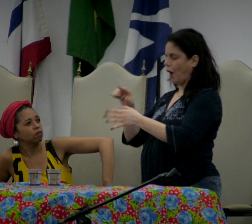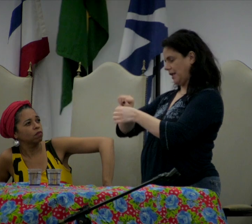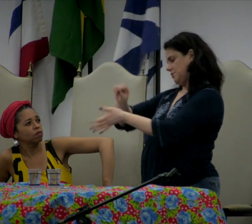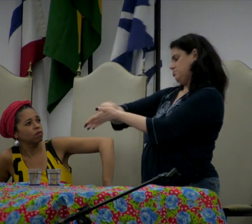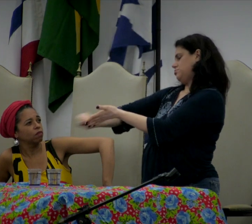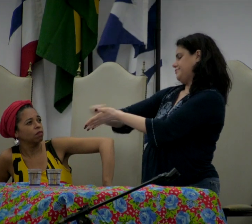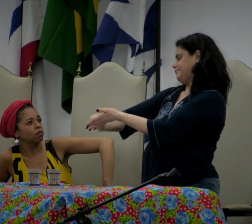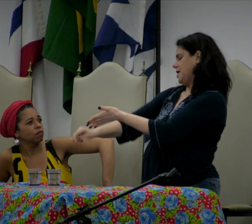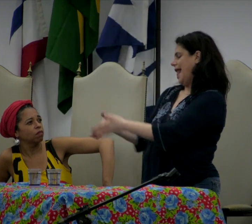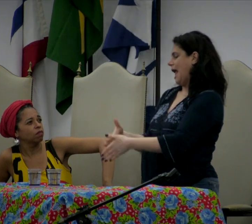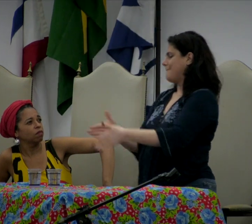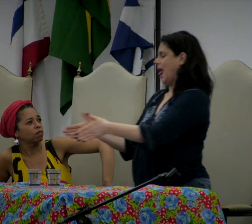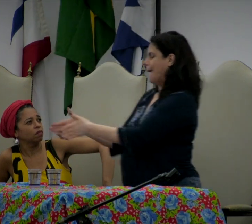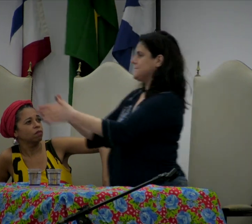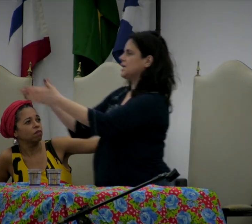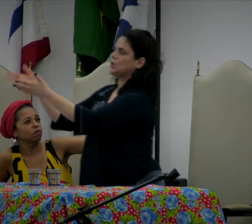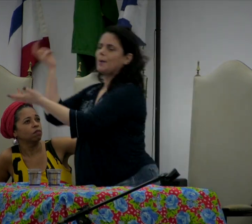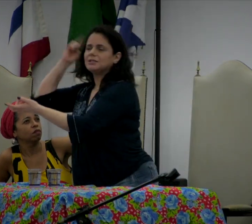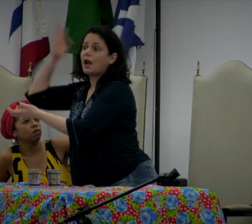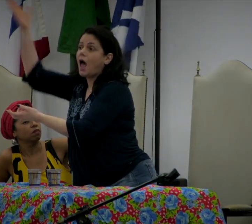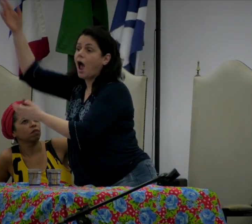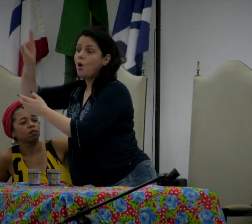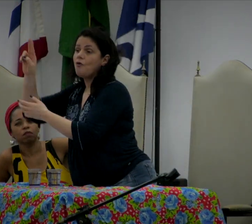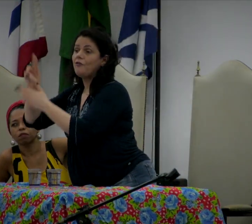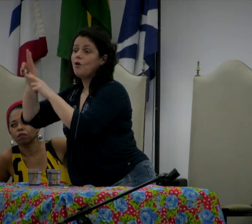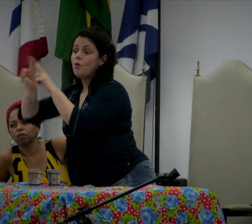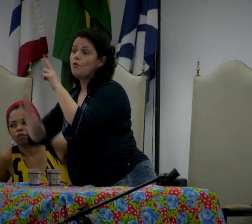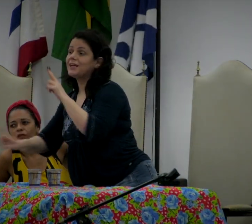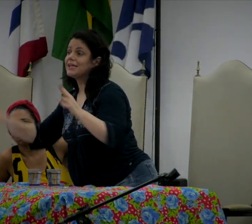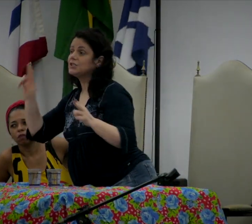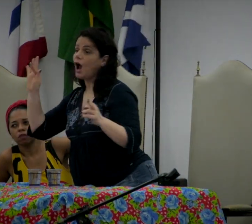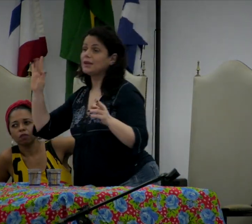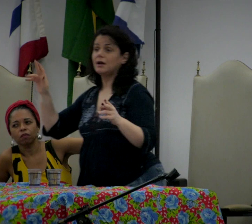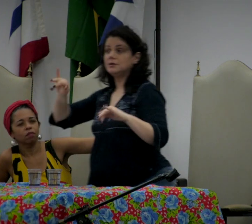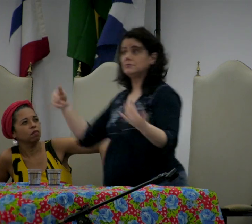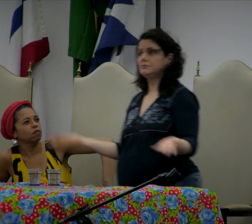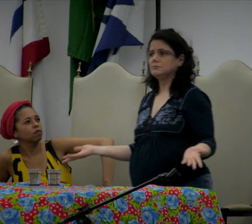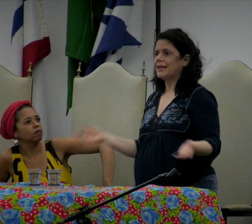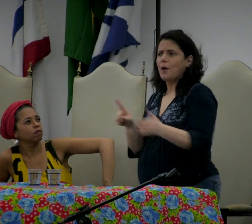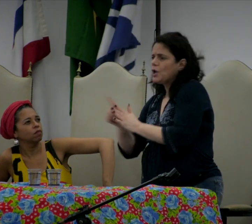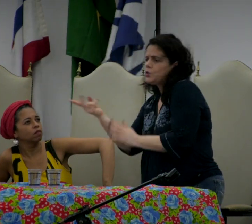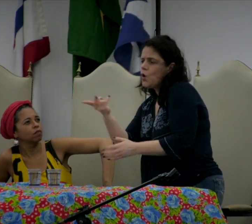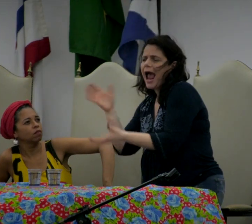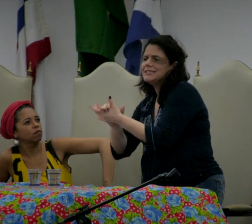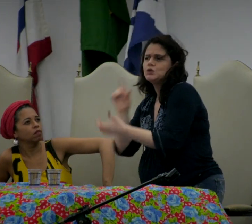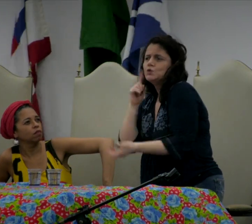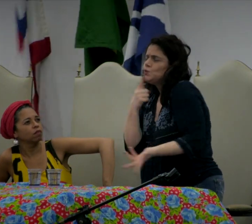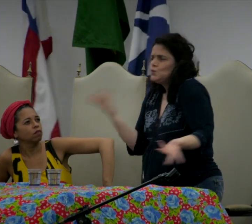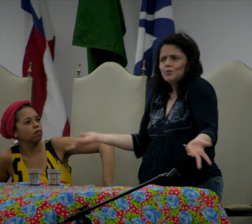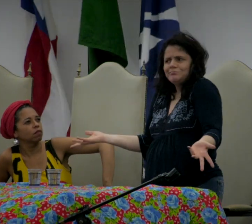da escola bilíngue? E aí, não, eu gosto mais do outro caminho, do caminho do implante coclear, porque o pessoal da UFRJ já me